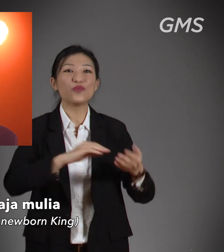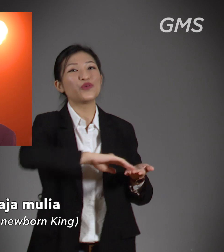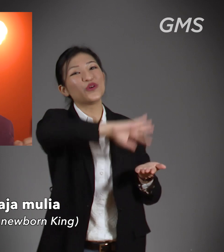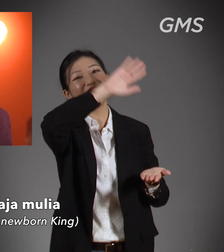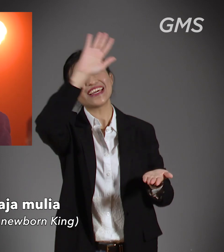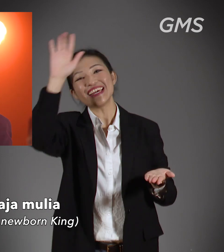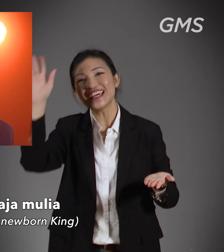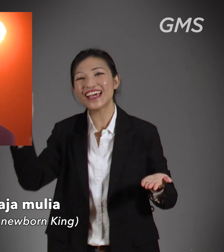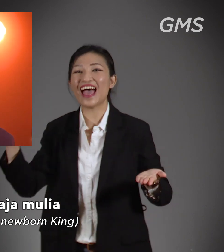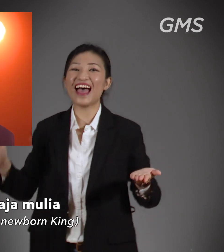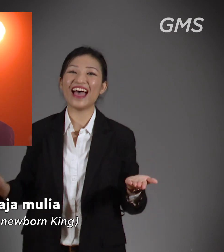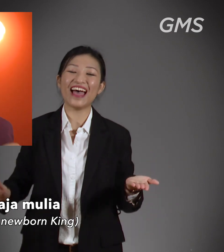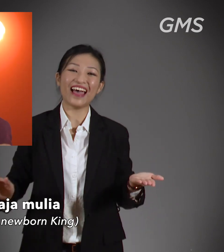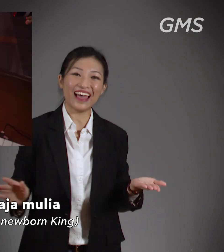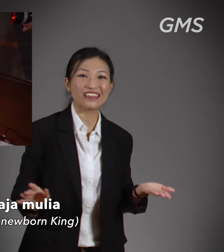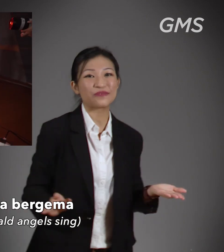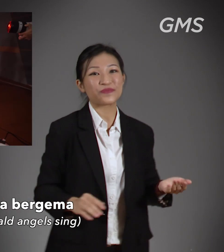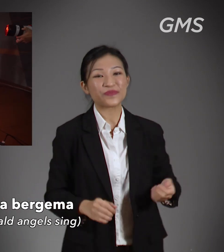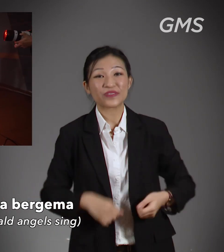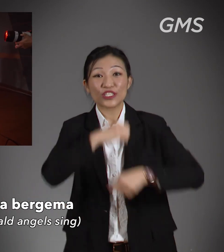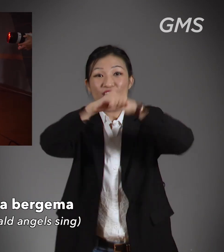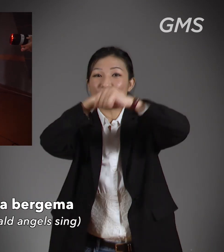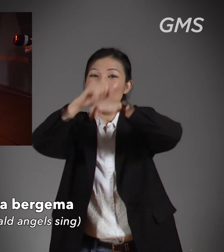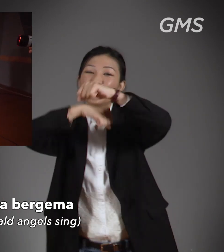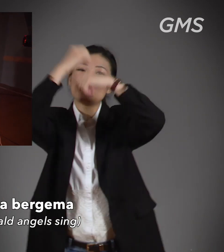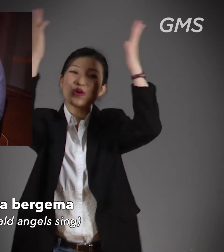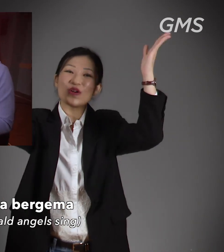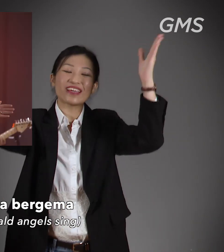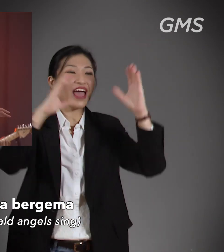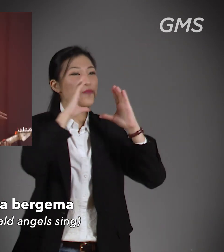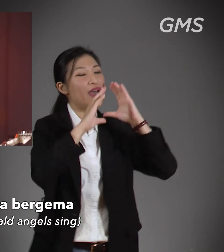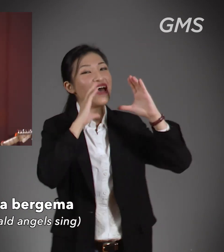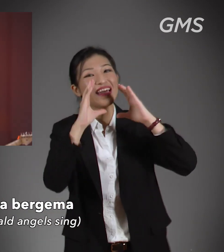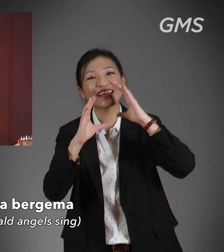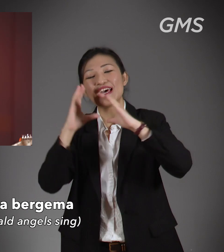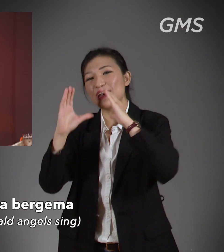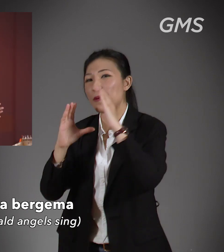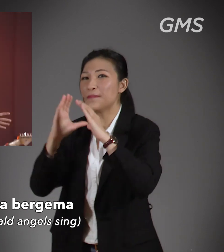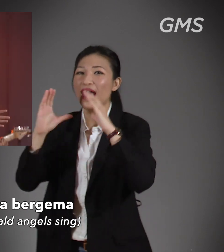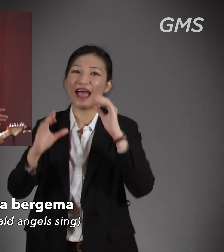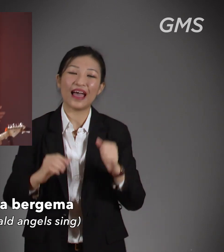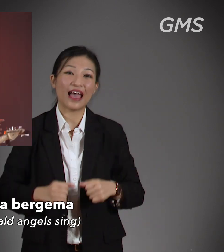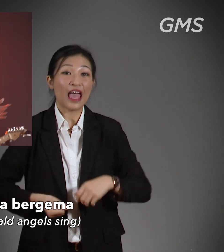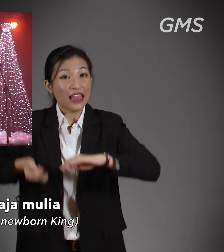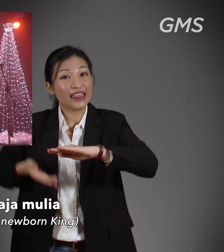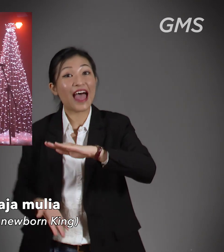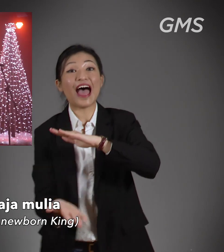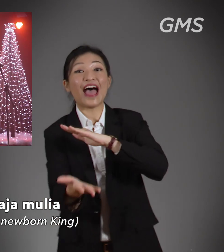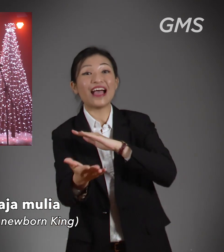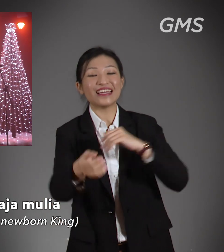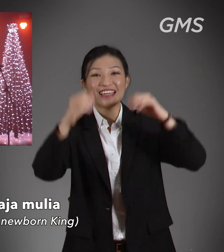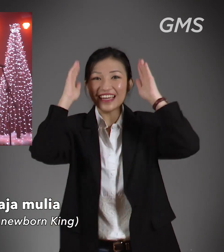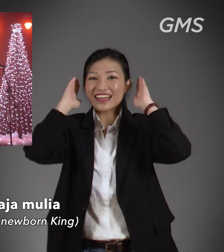Raja mulia. Kita surga bergema,